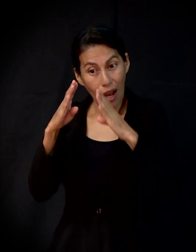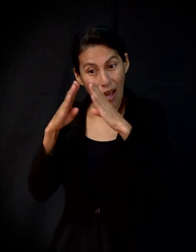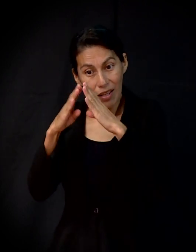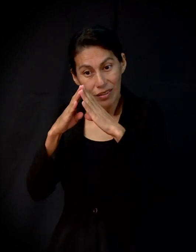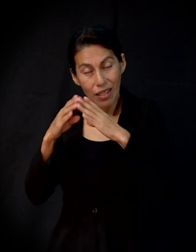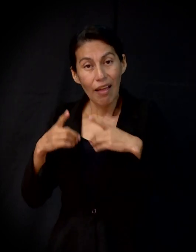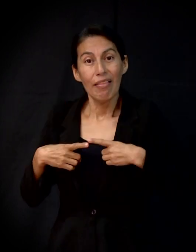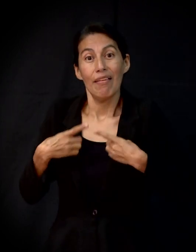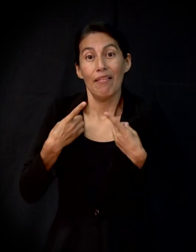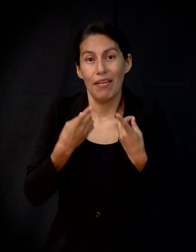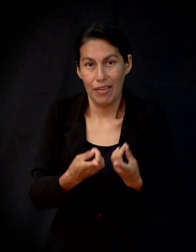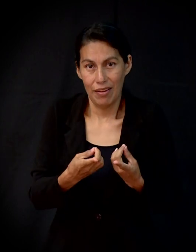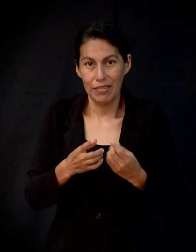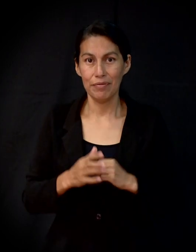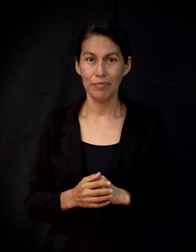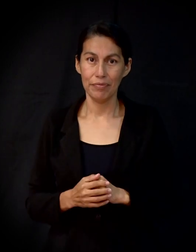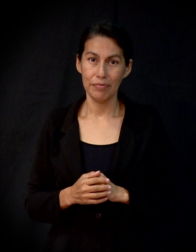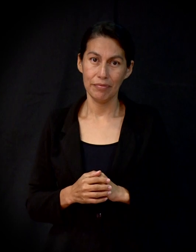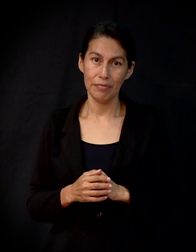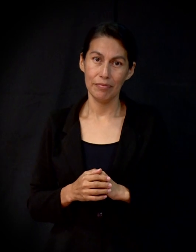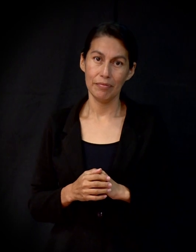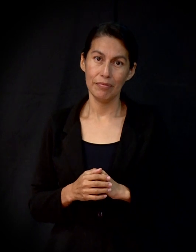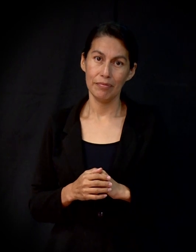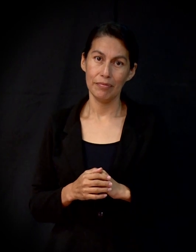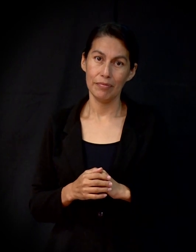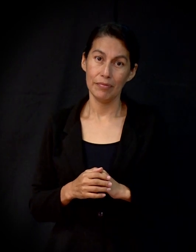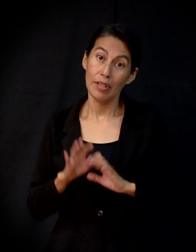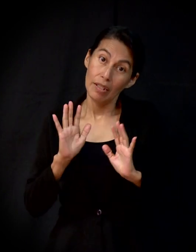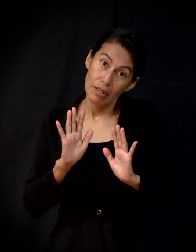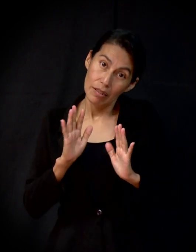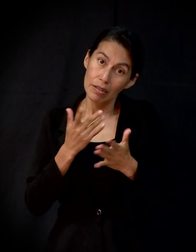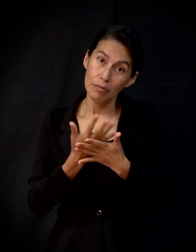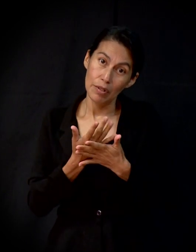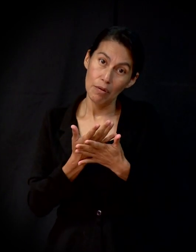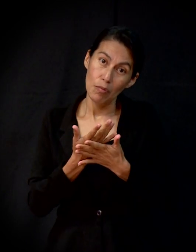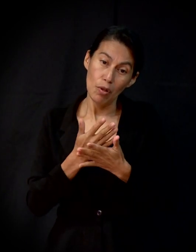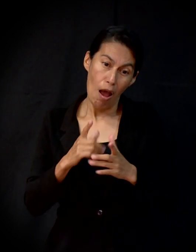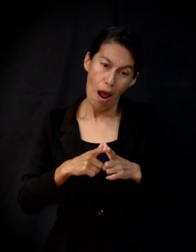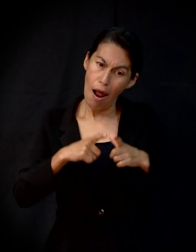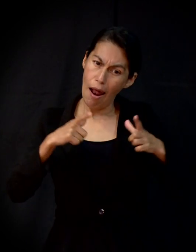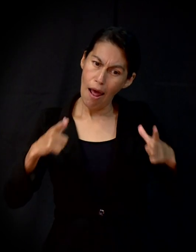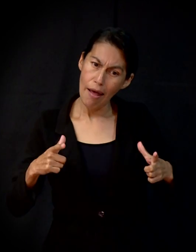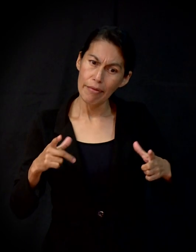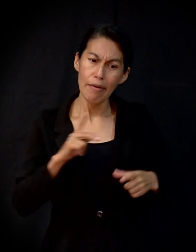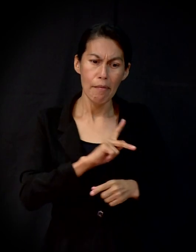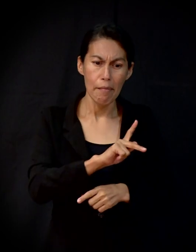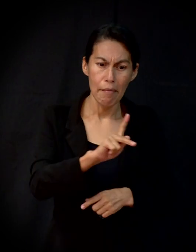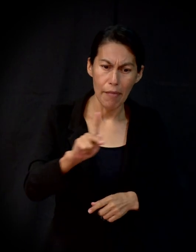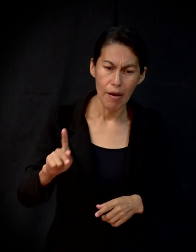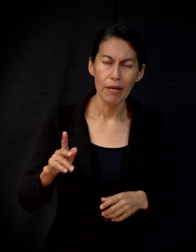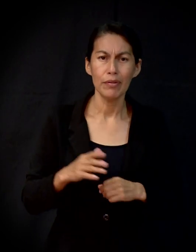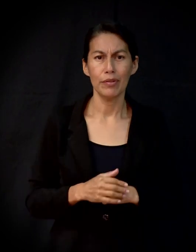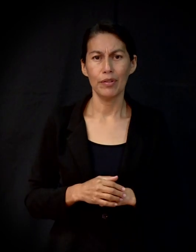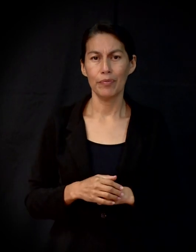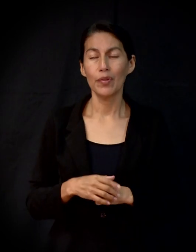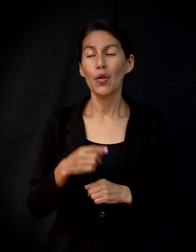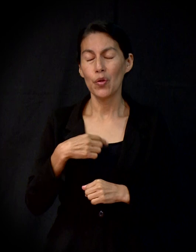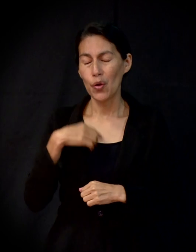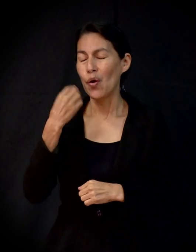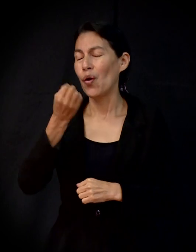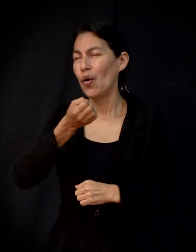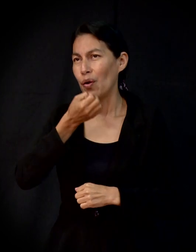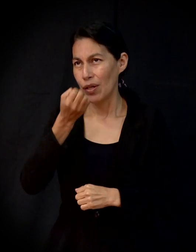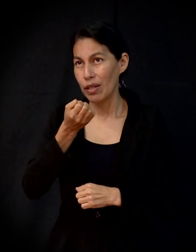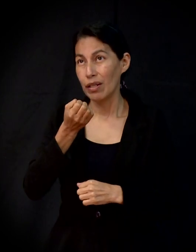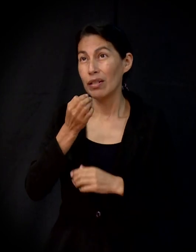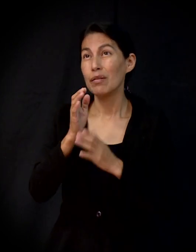una casa y esperemos que sea barata y que tenga un techo. Y entonces yo oré y le dije,